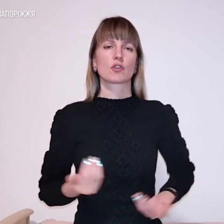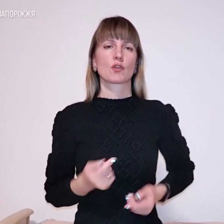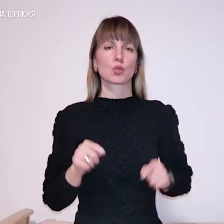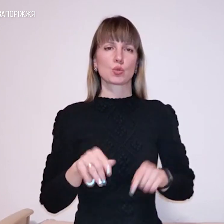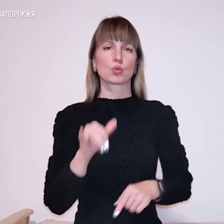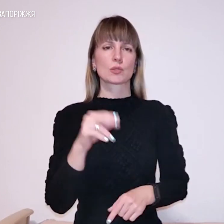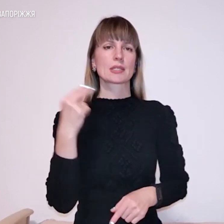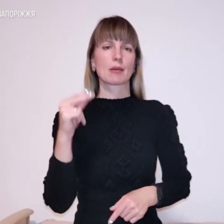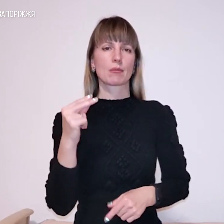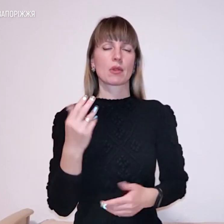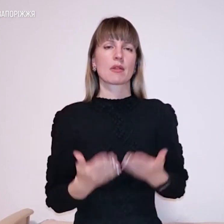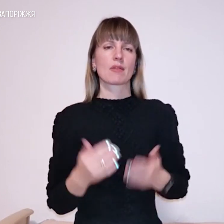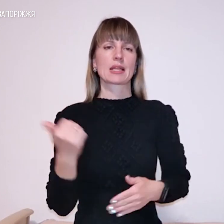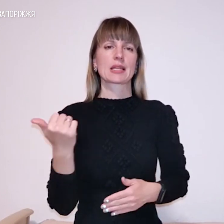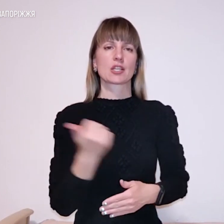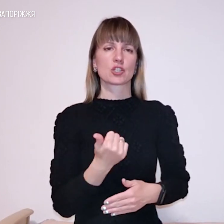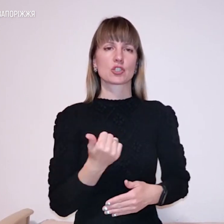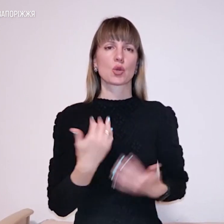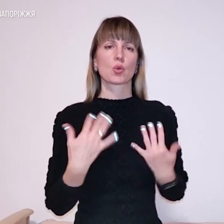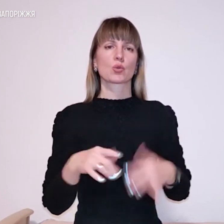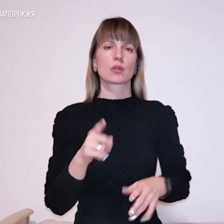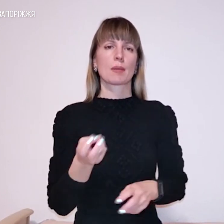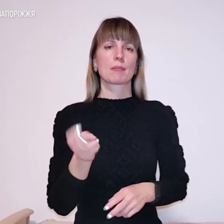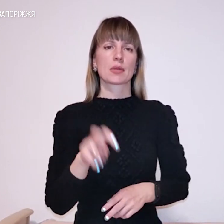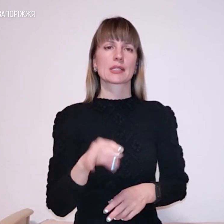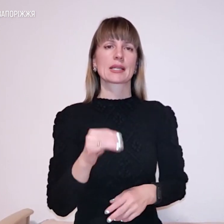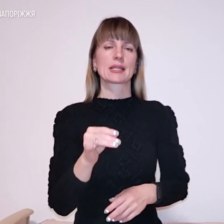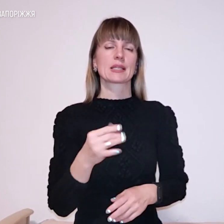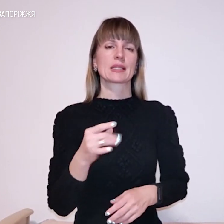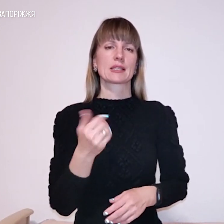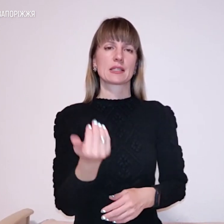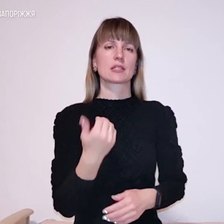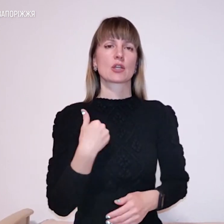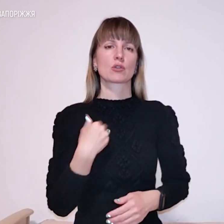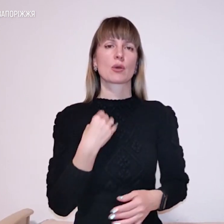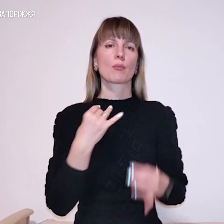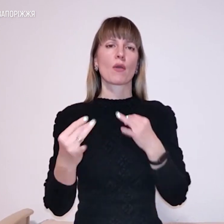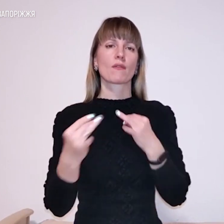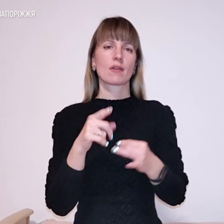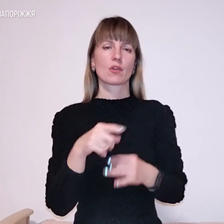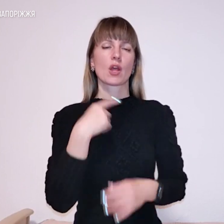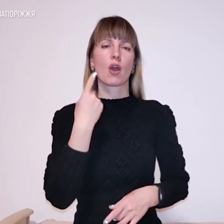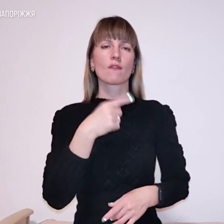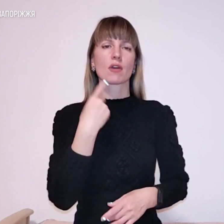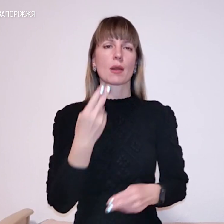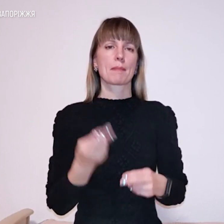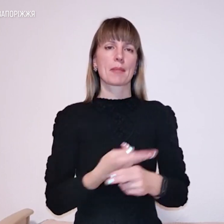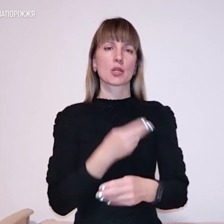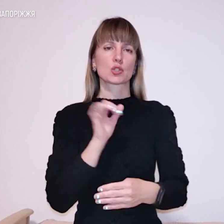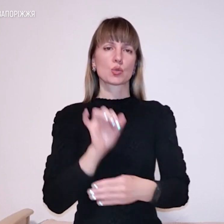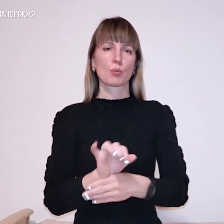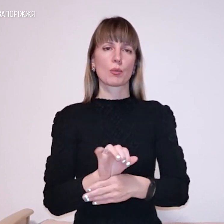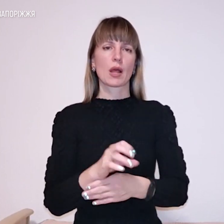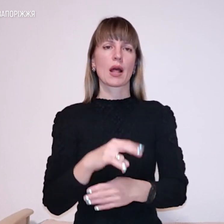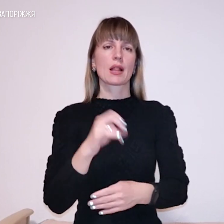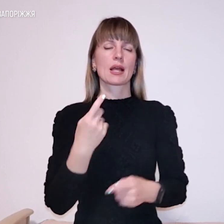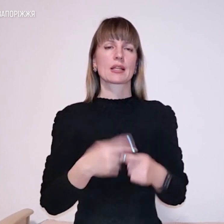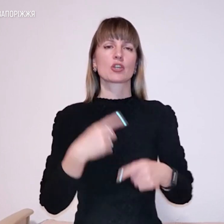Запоріжжі, напевно, тиждень. І от вона прийшла, і їй захотілось поговорити. І вона говорила без зупину. Але це вже через деякий